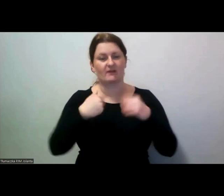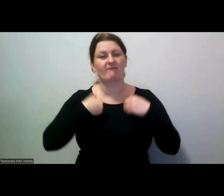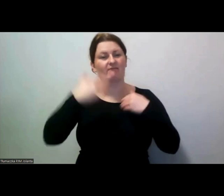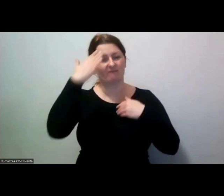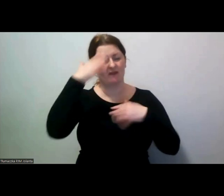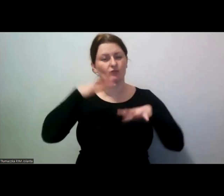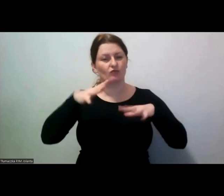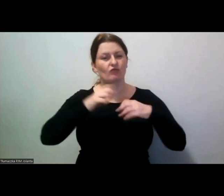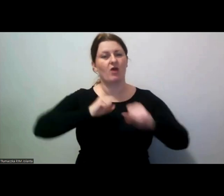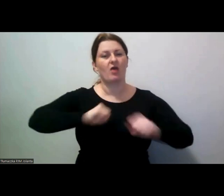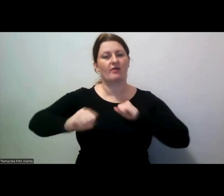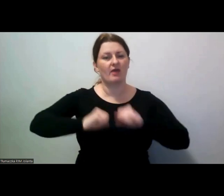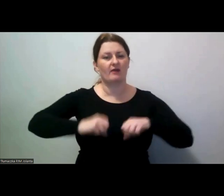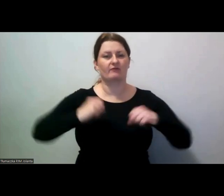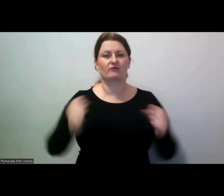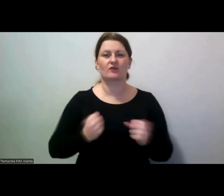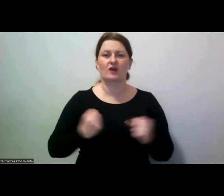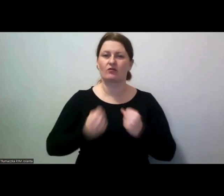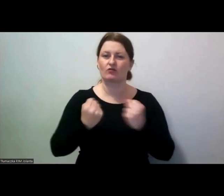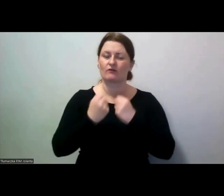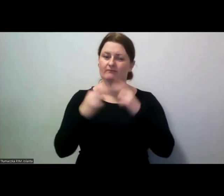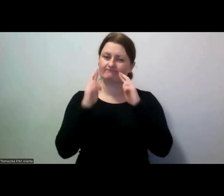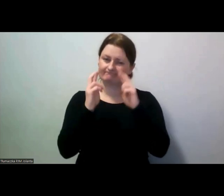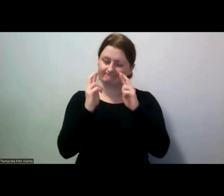i zaangażowania.